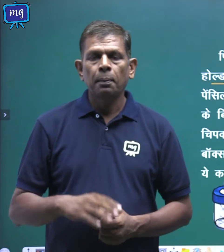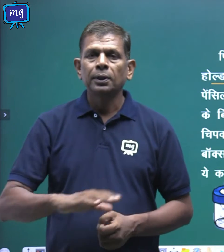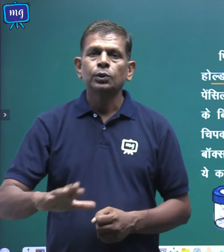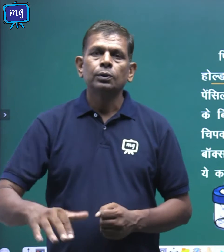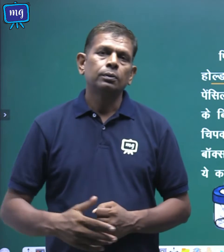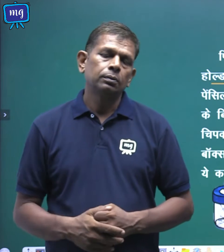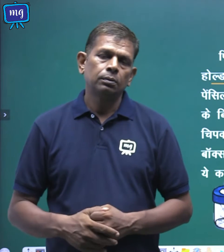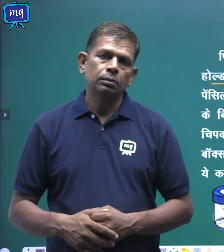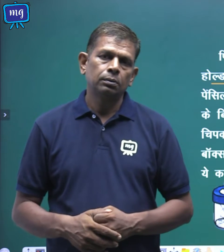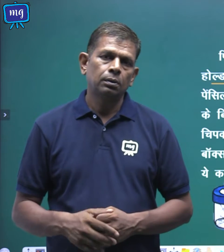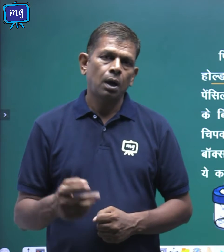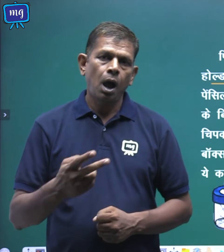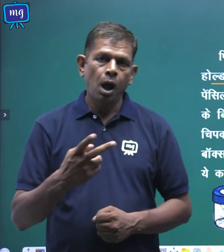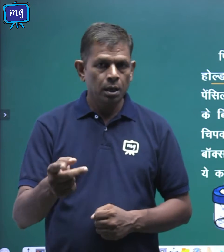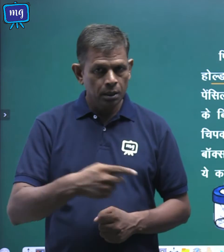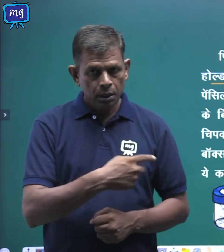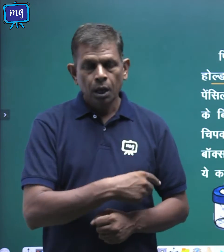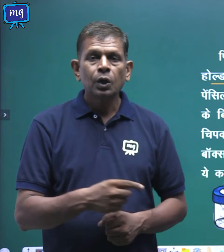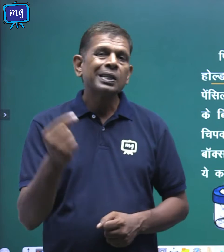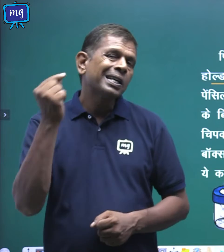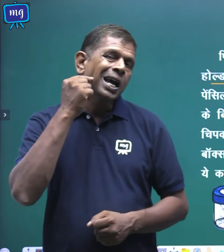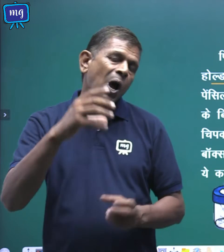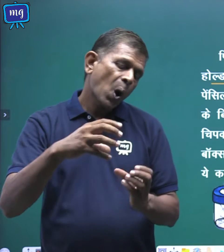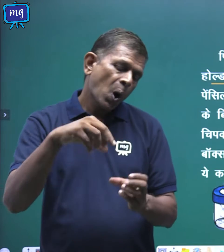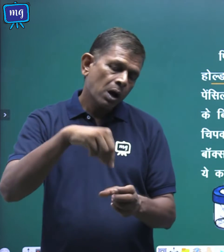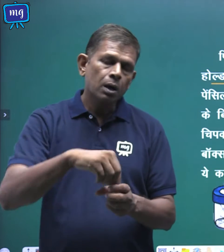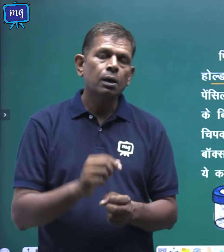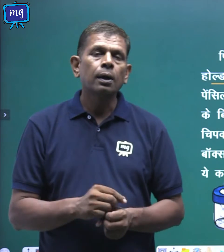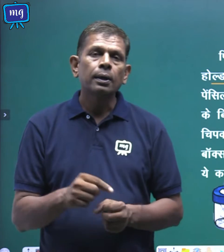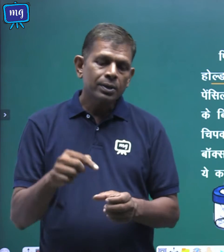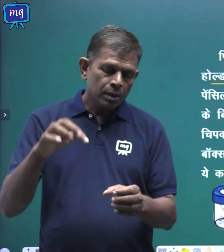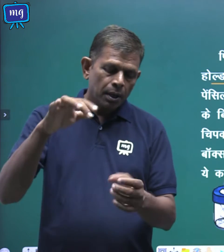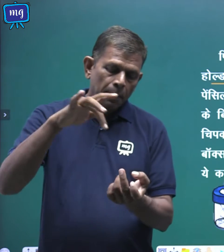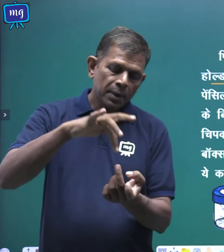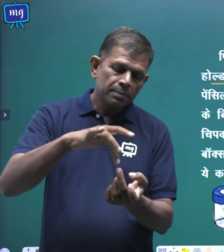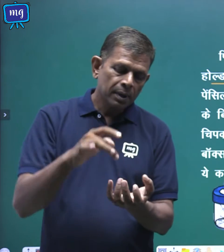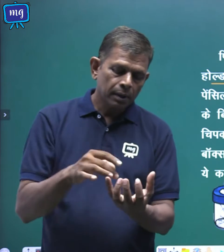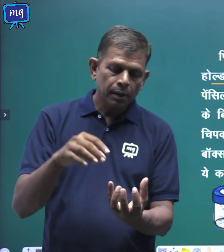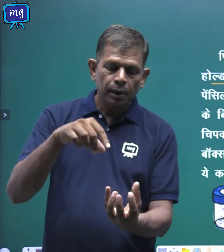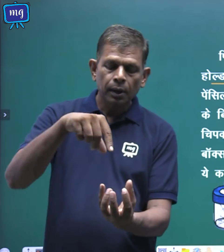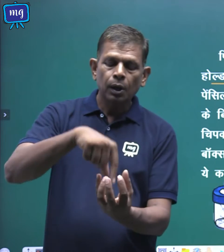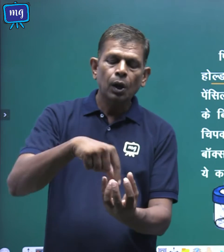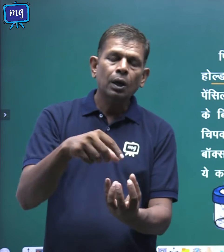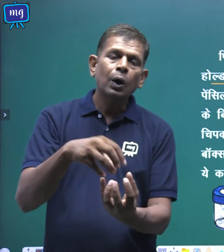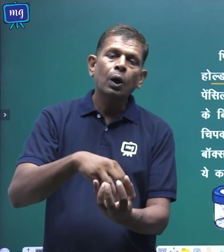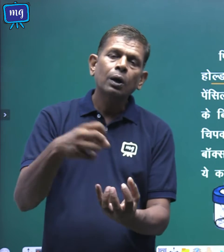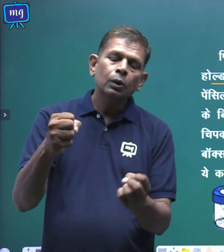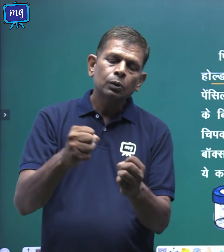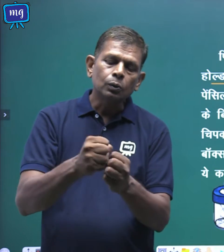बच्चों, आप ये देख रहे हो पिन होल्डर, इसमें बीच में ये चुंबक लगा हुआ